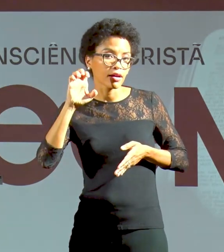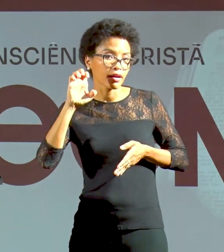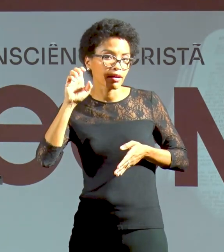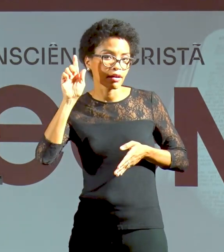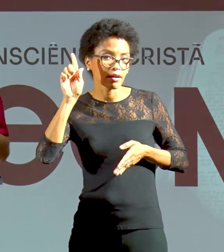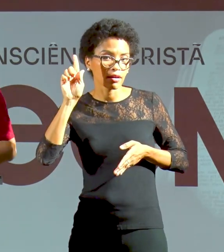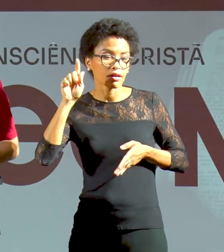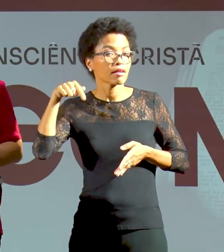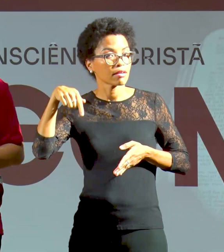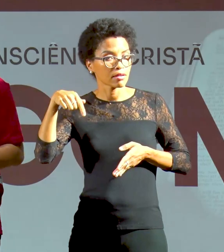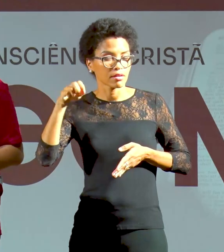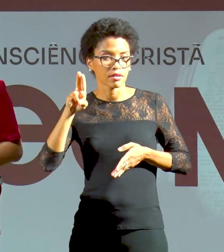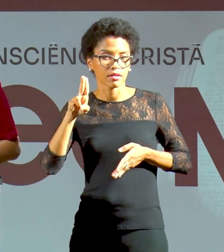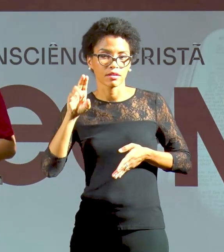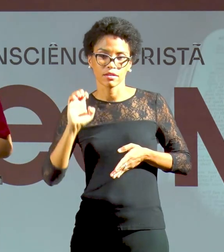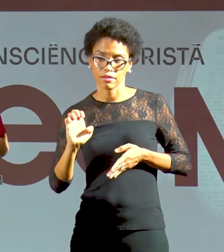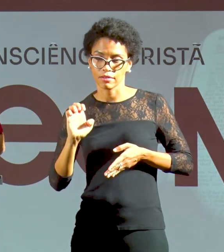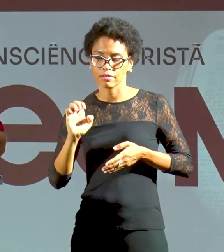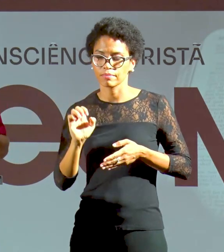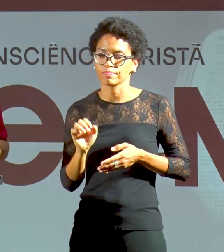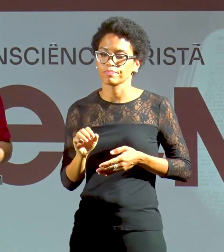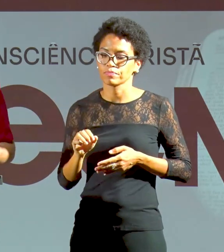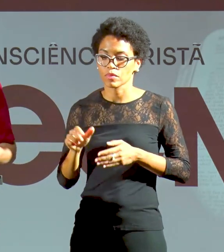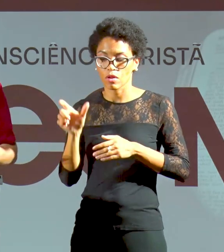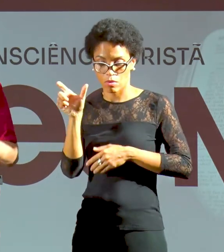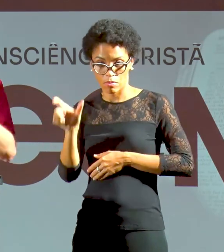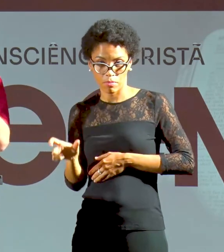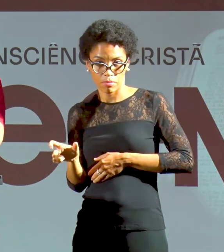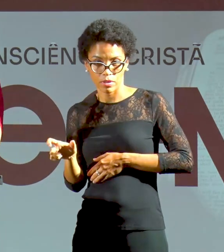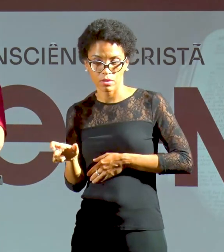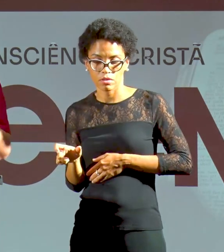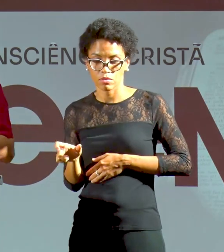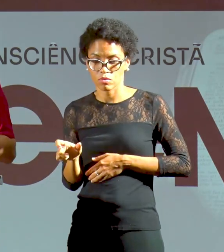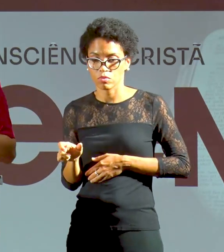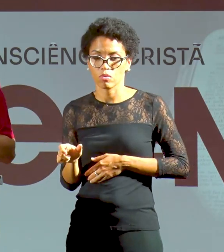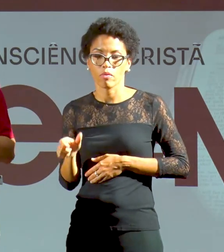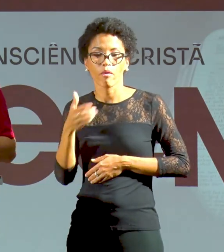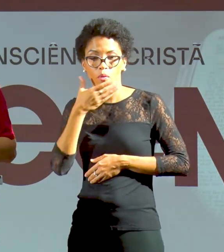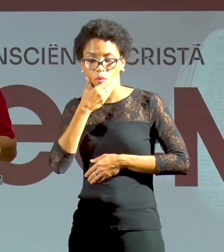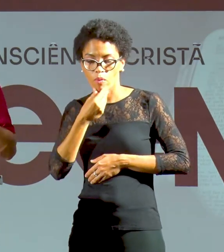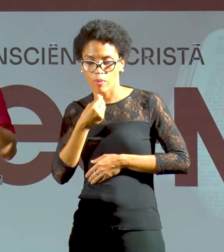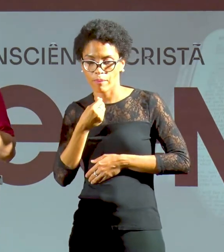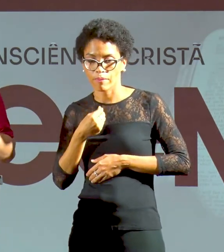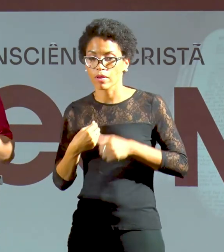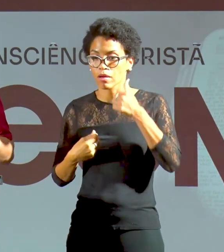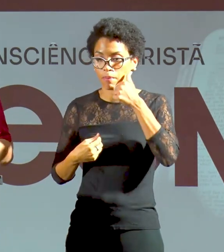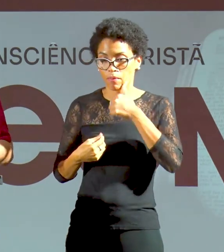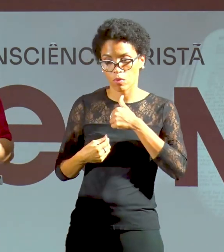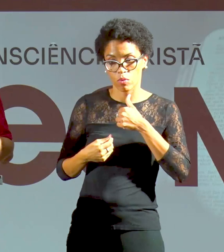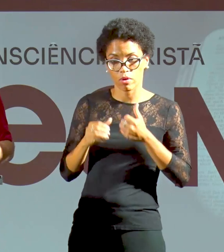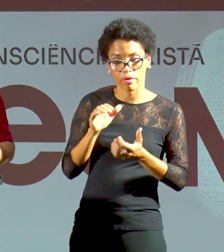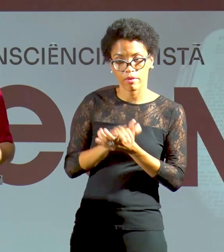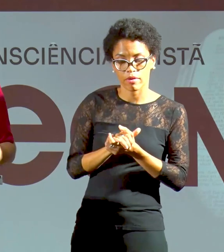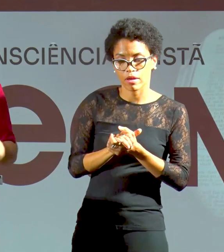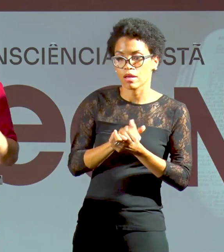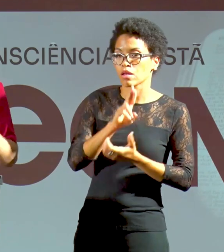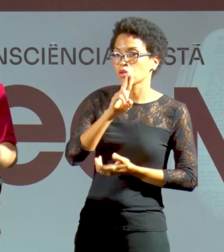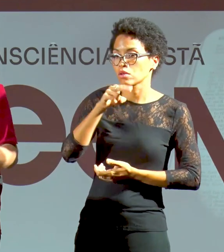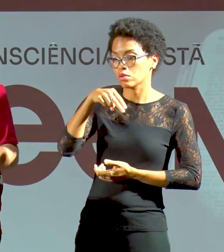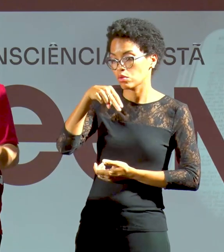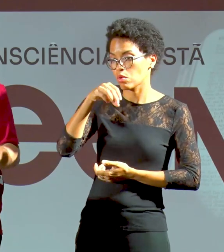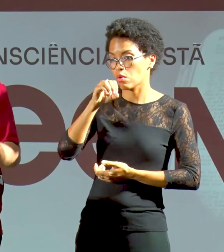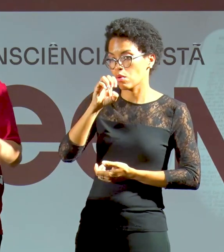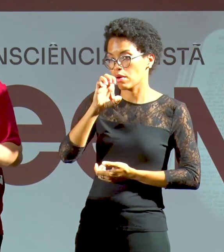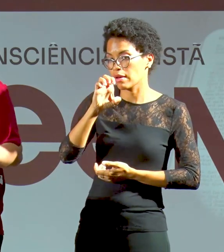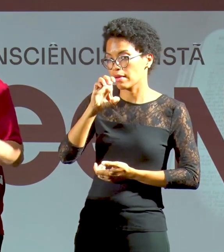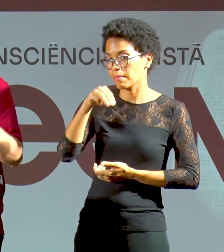era o nome do homem do chefe da família e sua mulher Noemi os filhos se chamavam